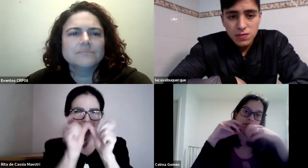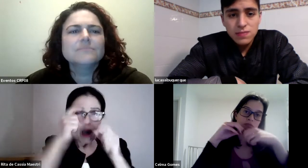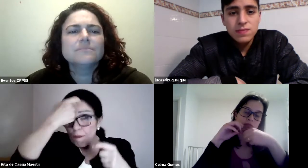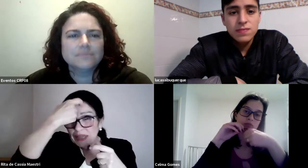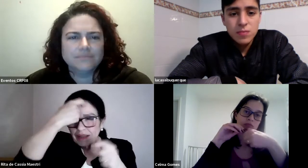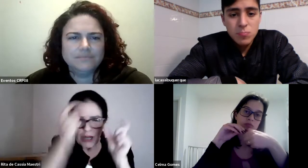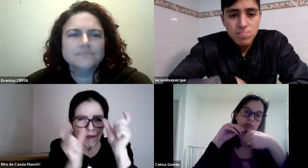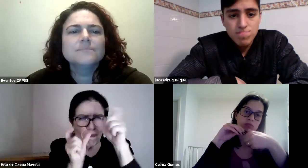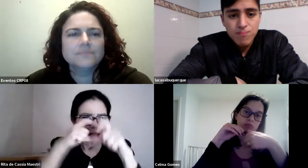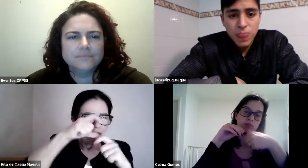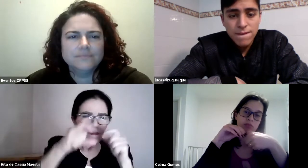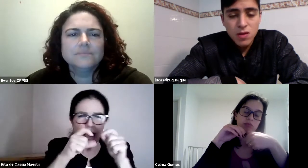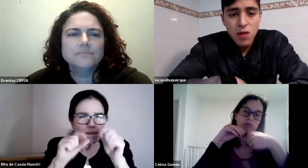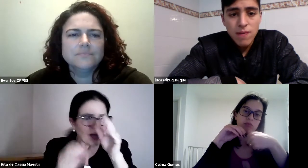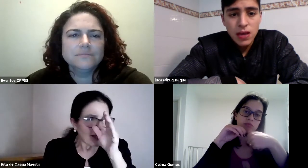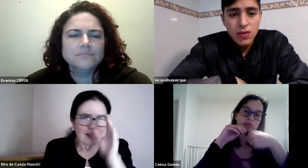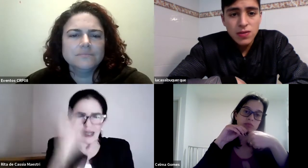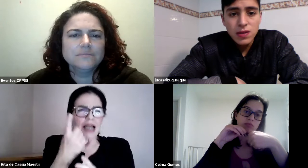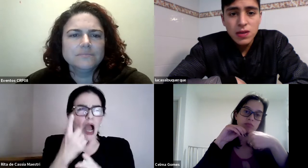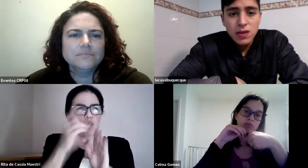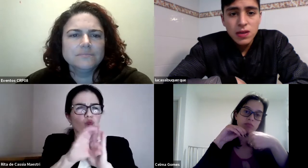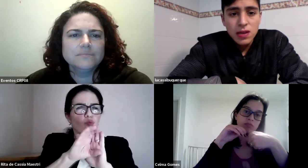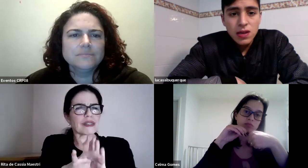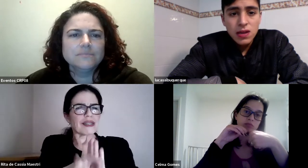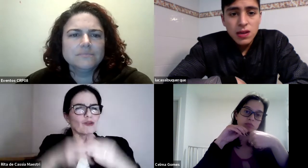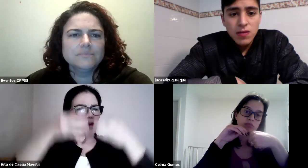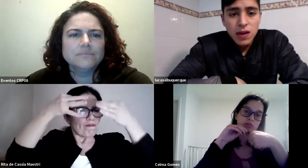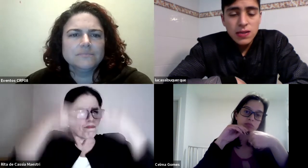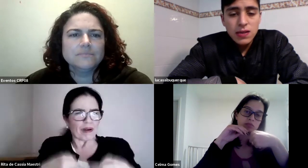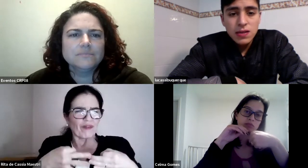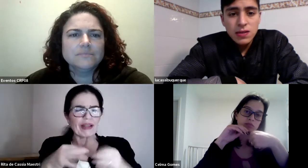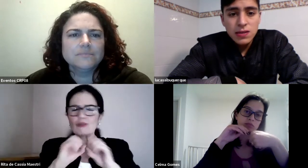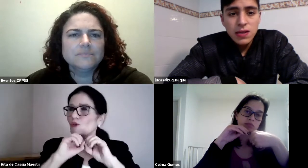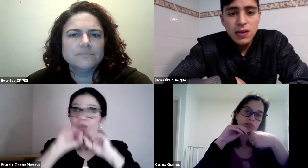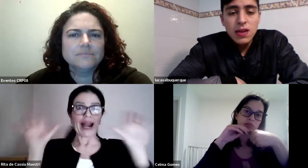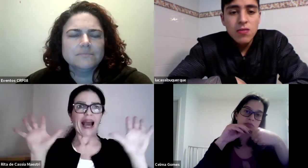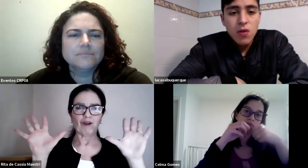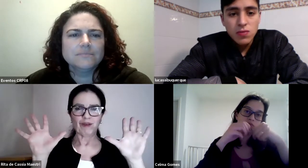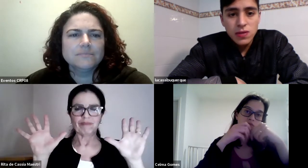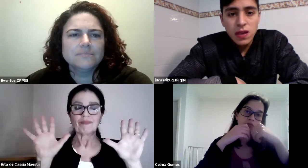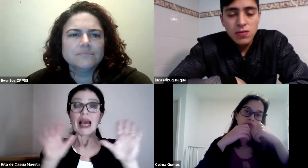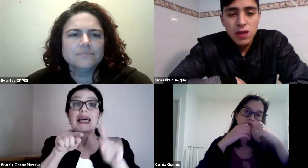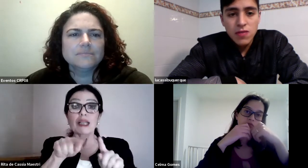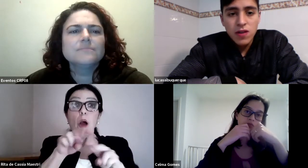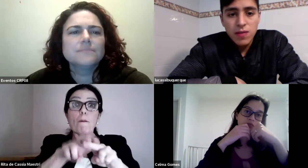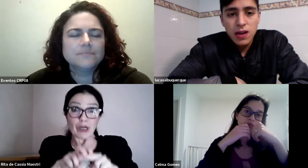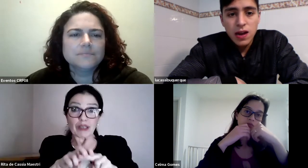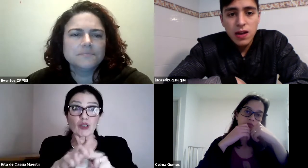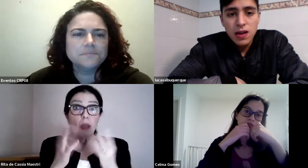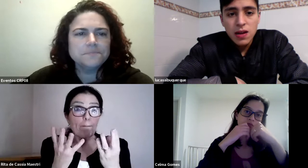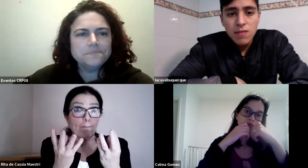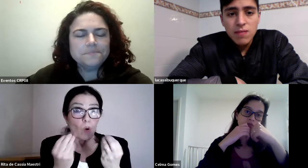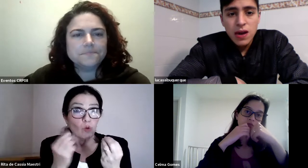articulados com a mente. Então, assim se cria um conceito, né, de forma